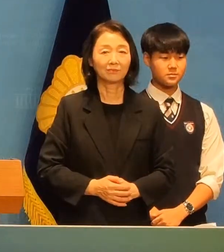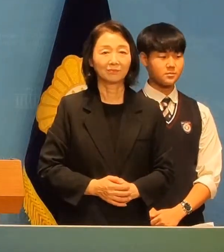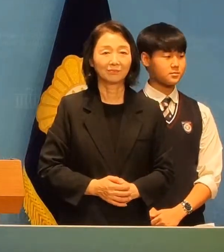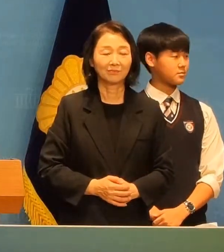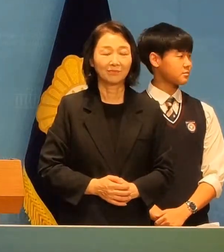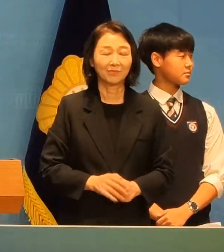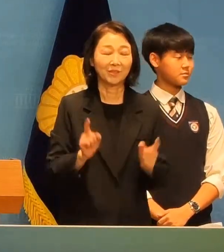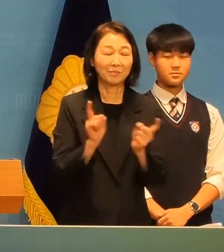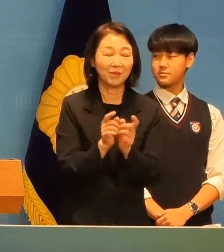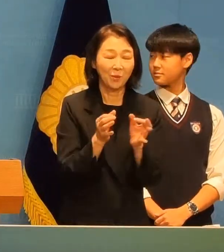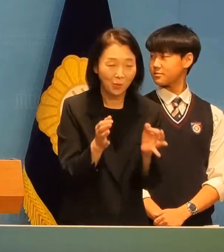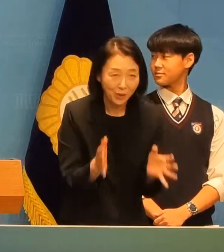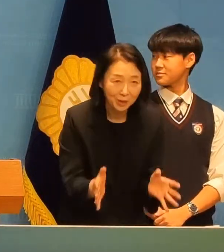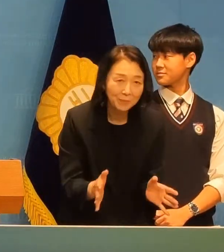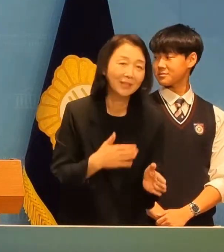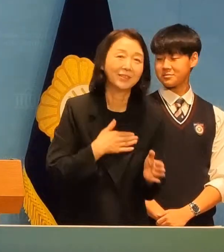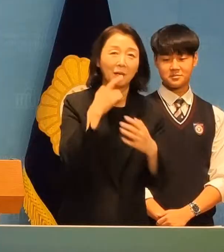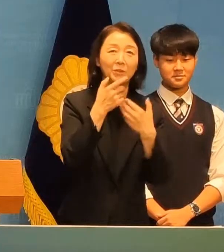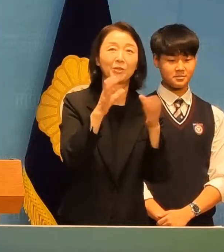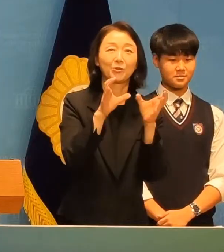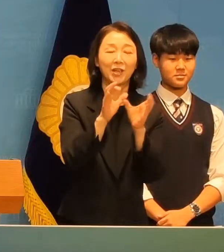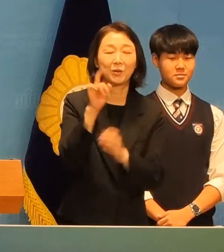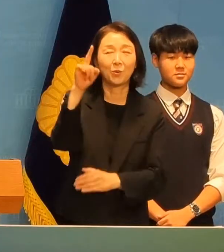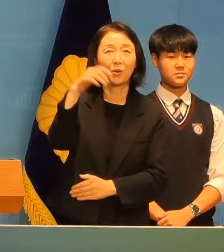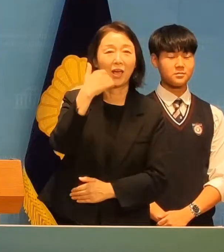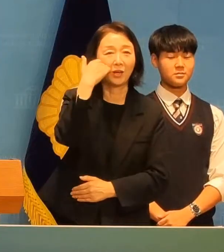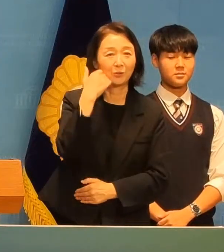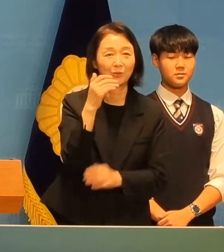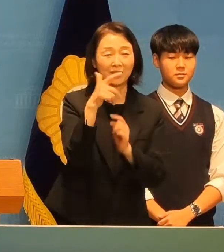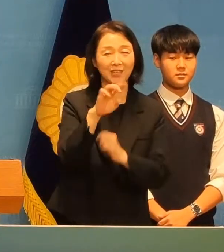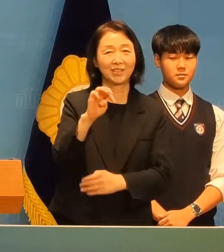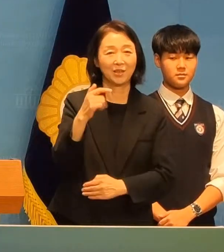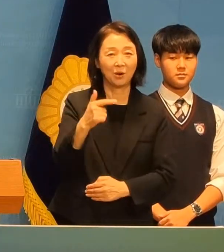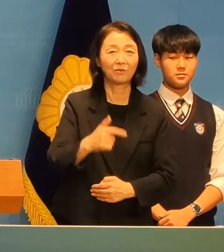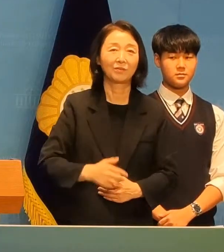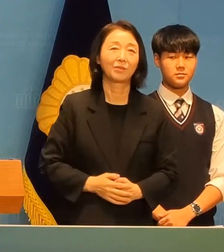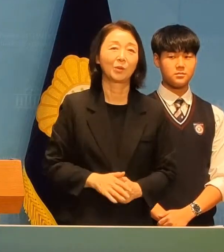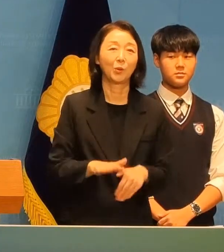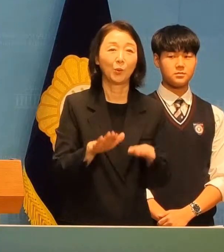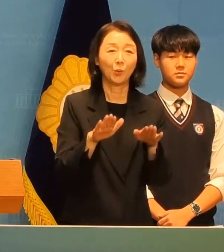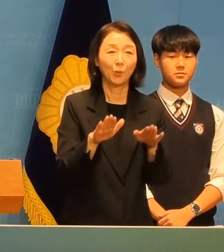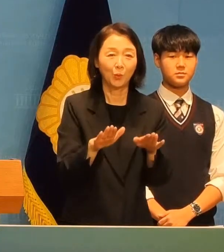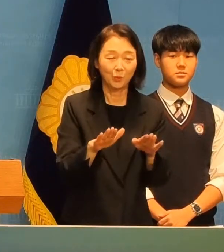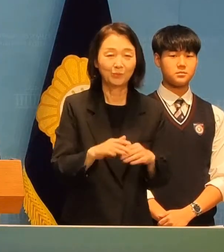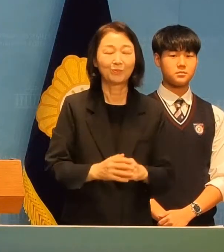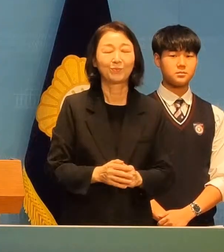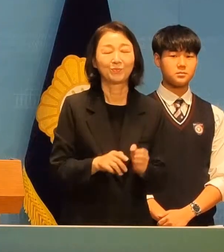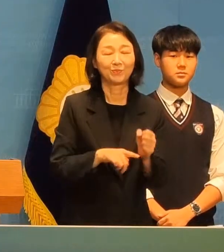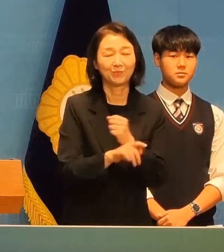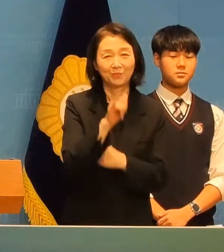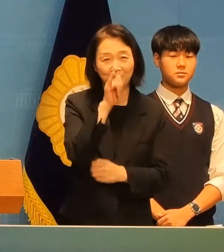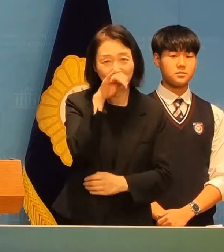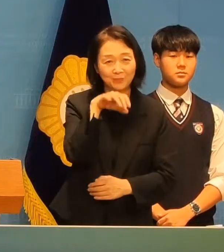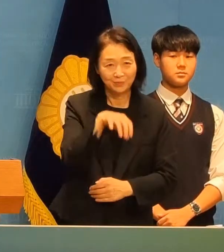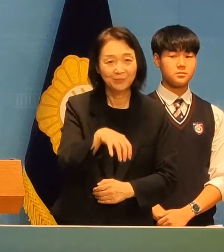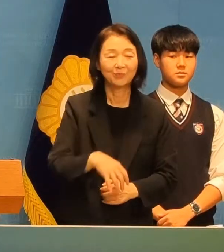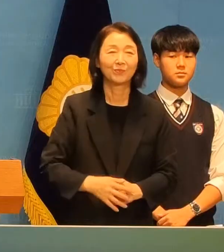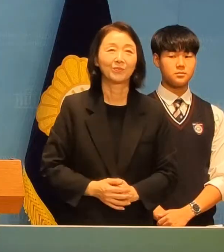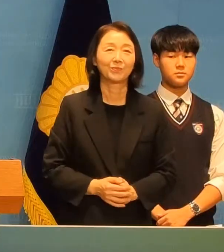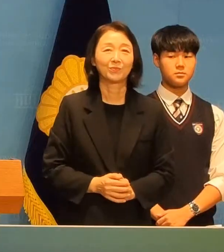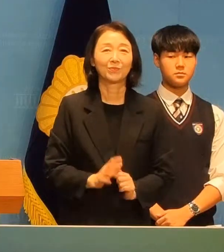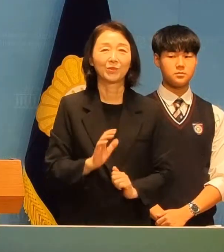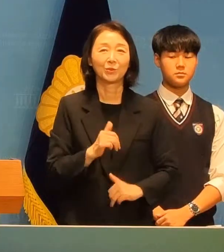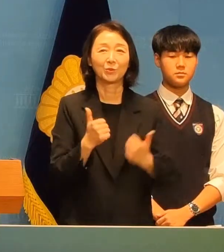네, 오랜만입니다. 더불어민주당 고양시병 국회의원 이기현입니다. 오늘 이 자리는 아주 의미 있는 자리입니다.